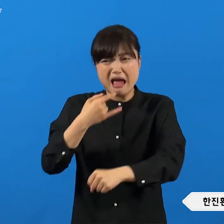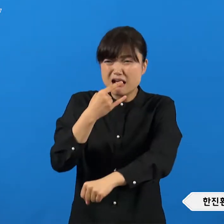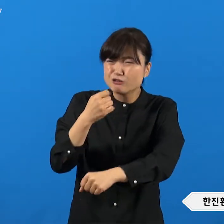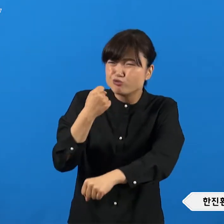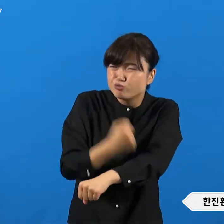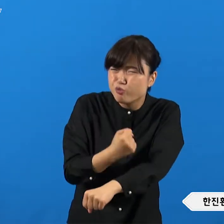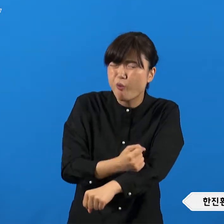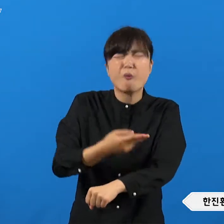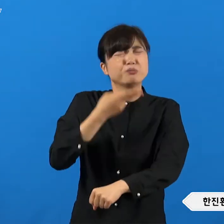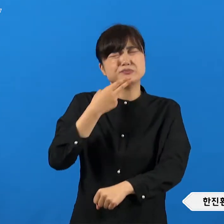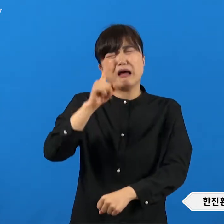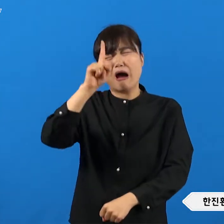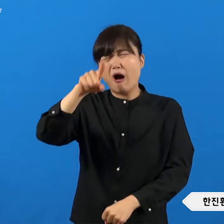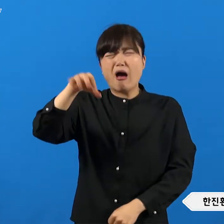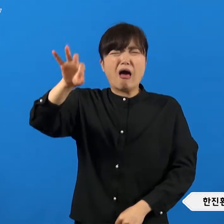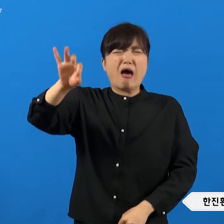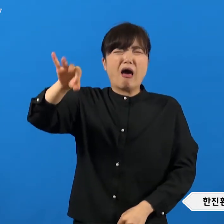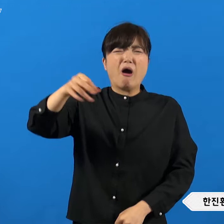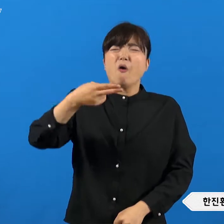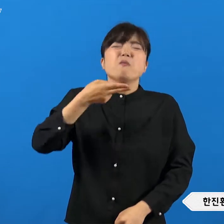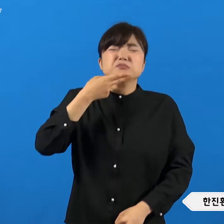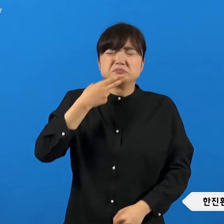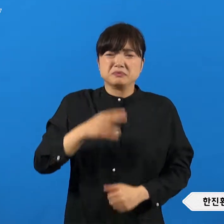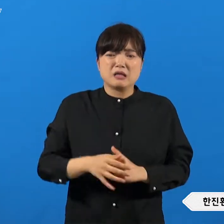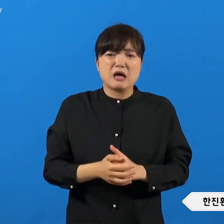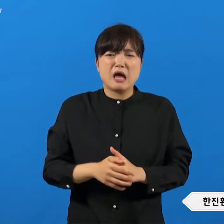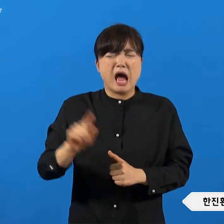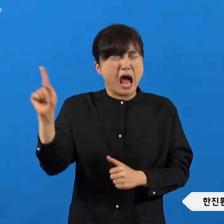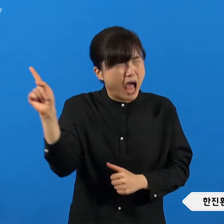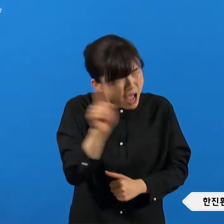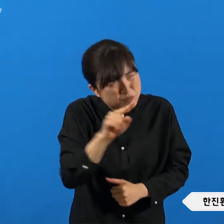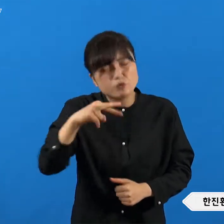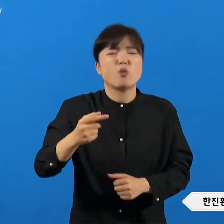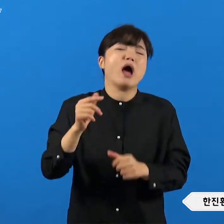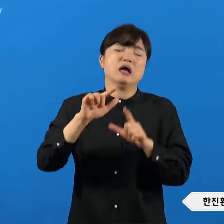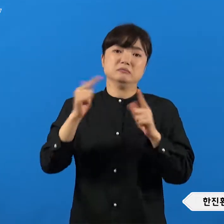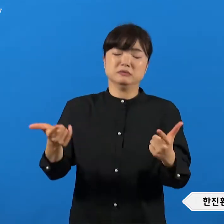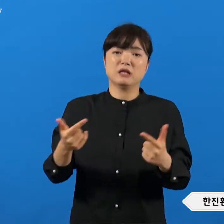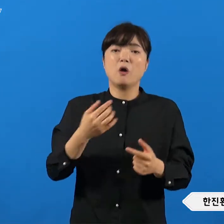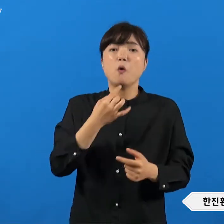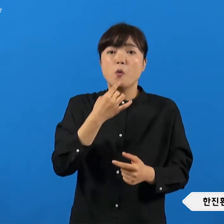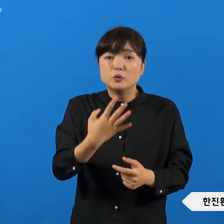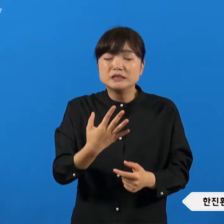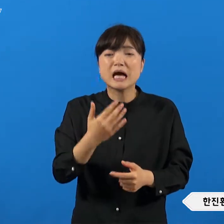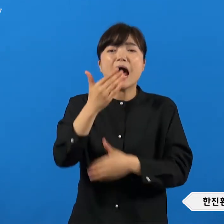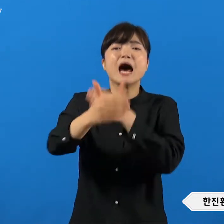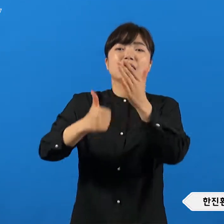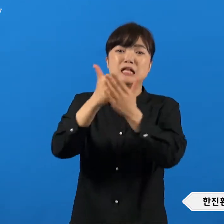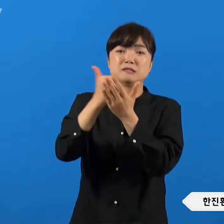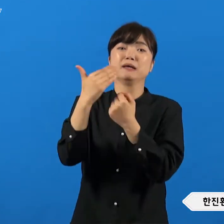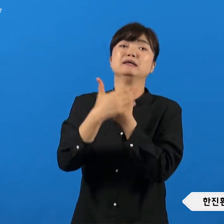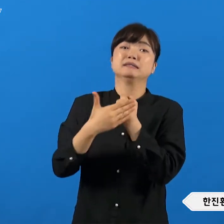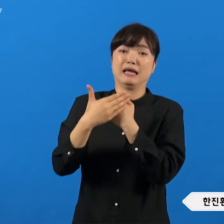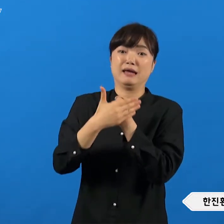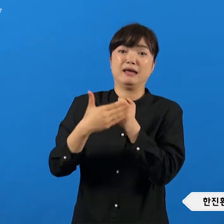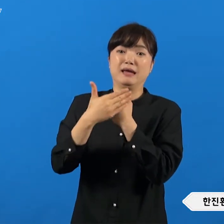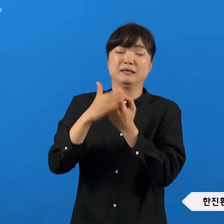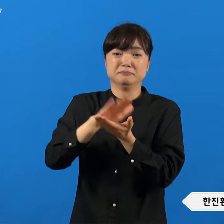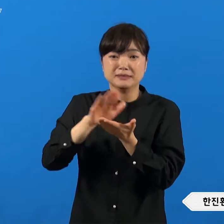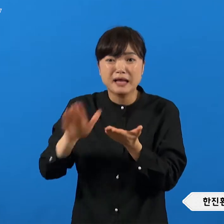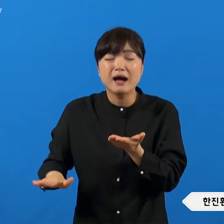의가 뭡니까? 내 의는 헌 누더기와 같습니다. 아무것도 아닙니다. 나의 나된 것은 하나님의